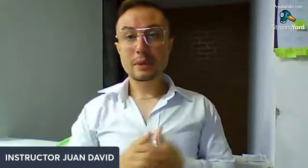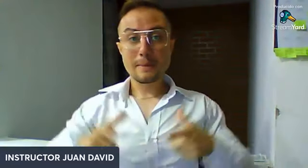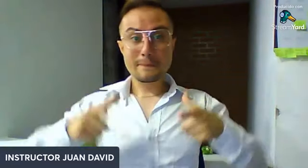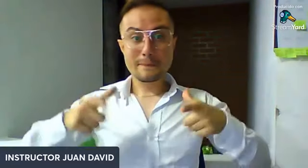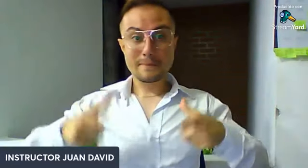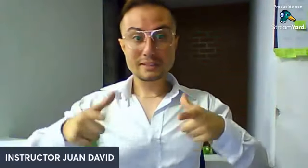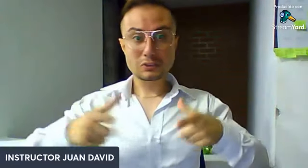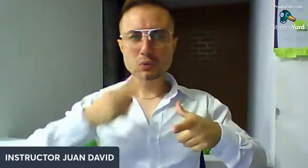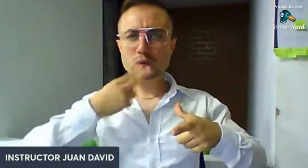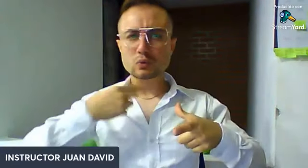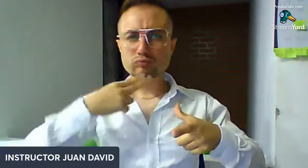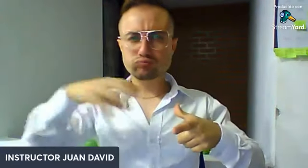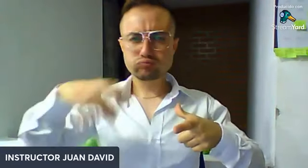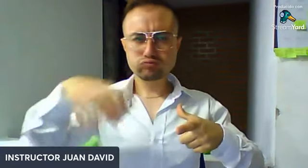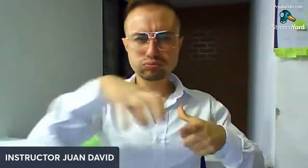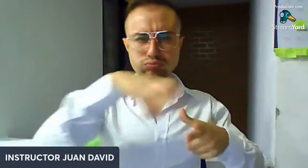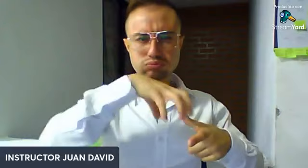Espíritu navideño.